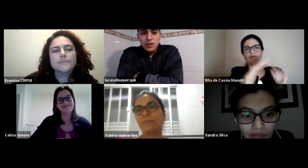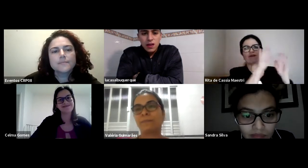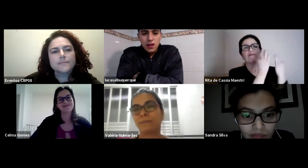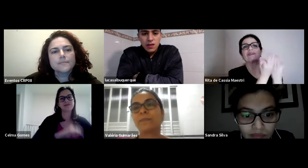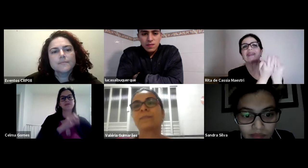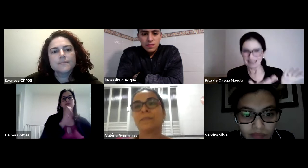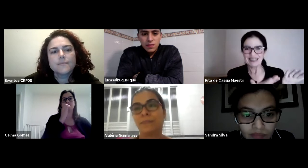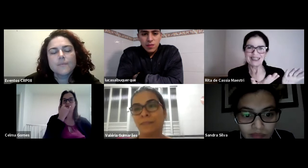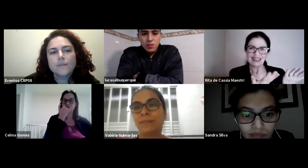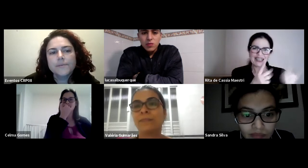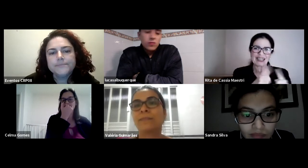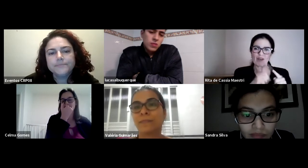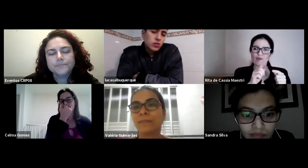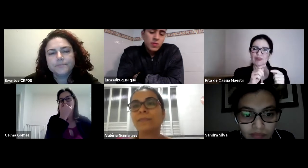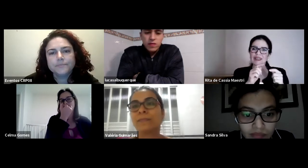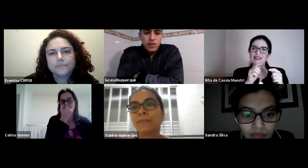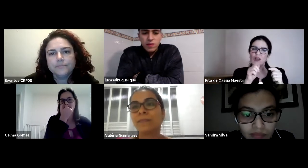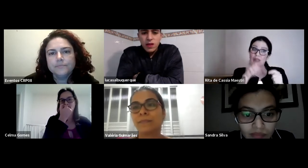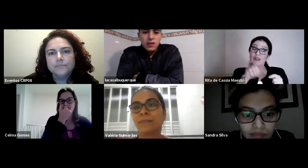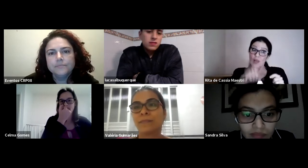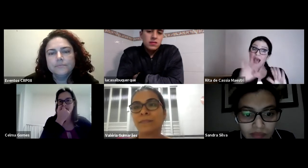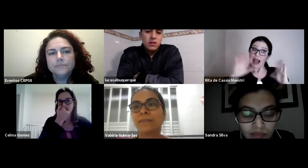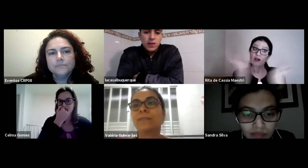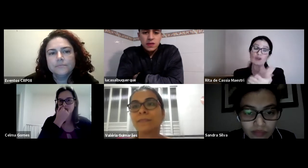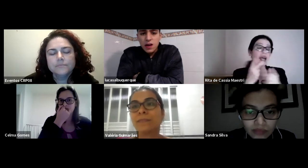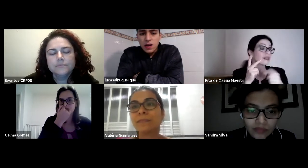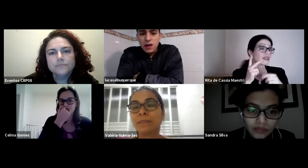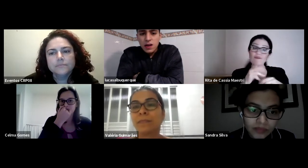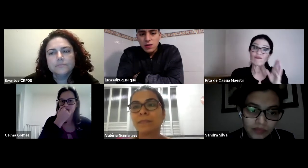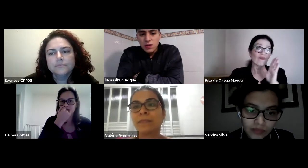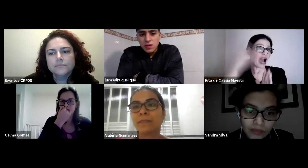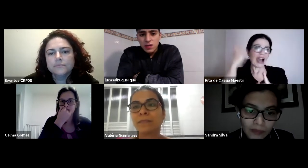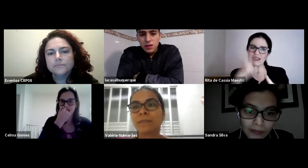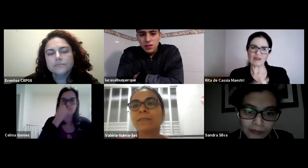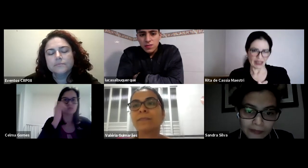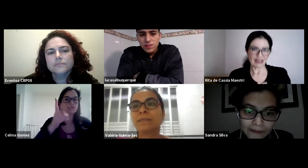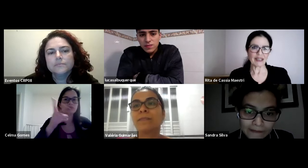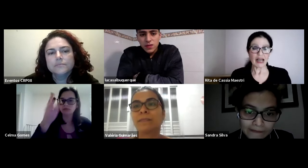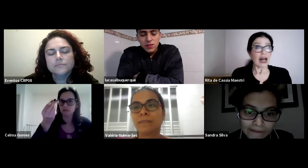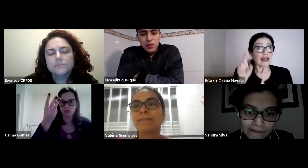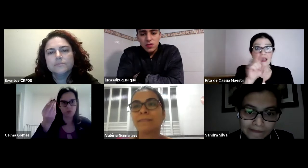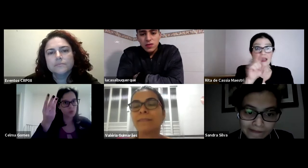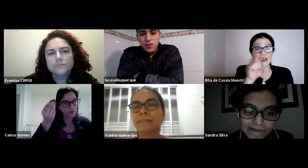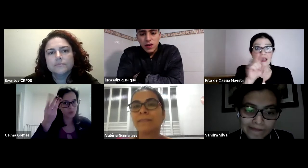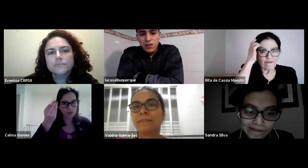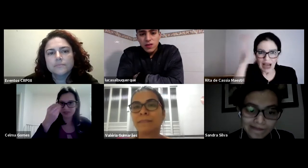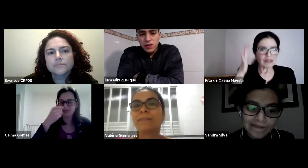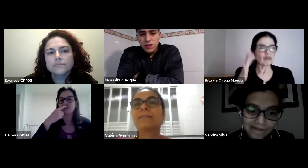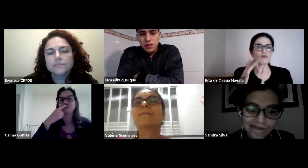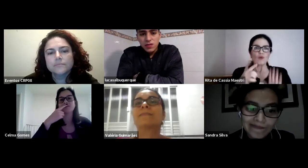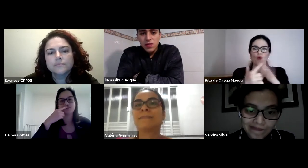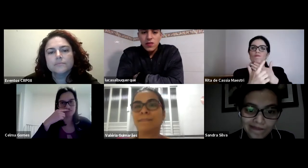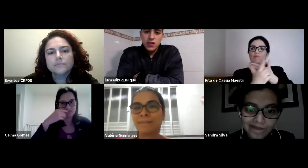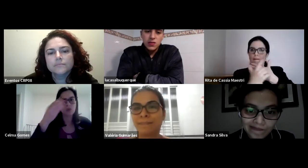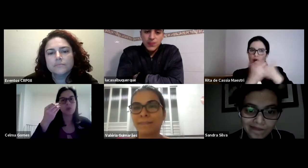eles têm... meus problemas de família estão sendo passados, Então, isso já aconteceu várias vezes,